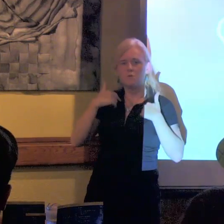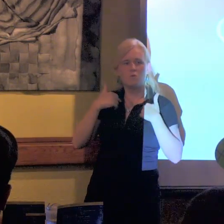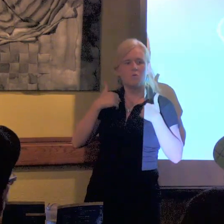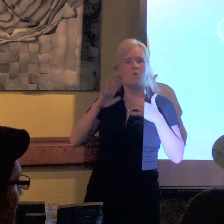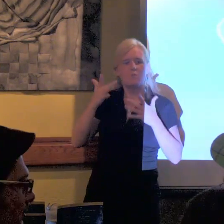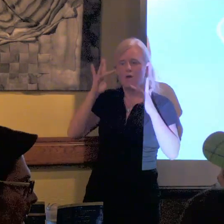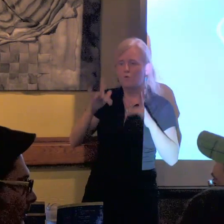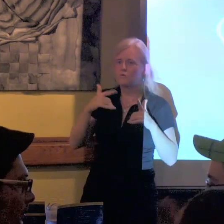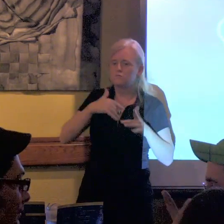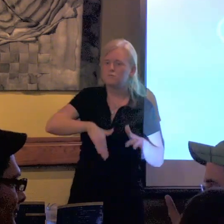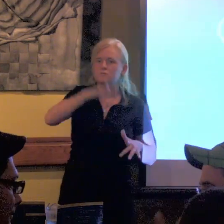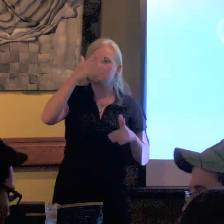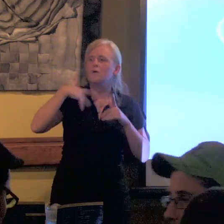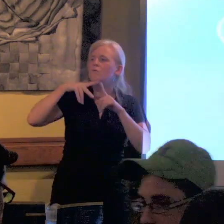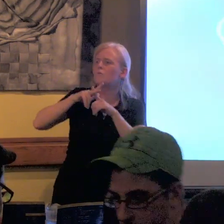perception.